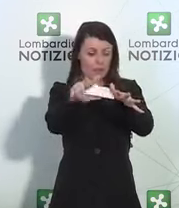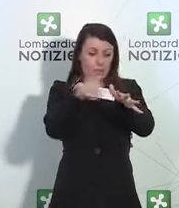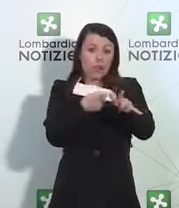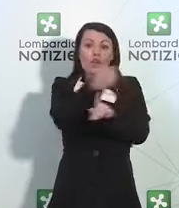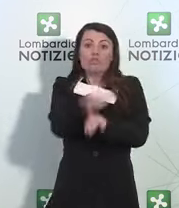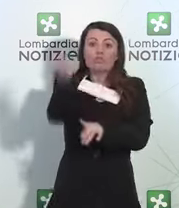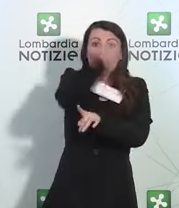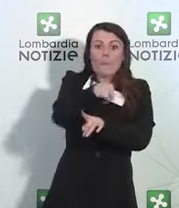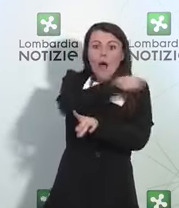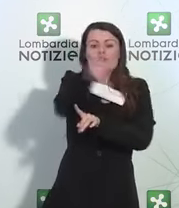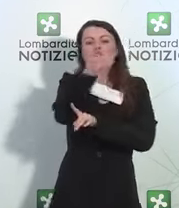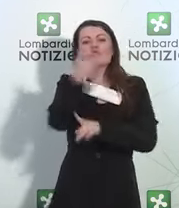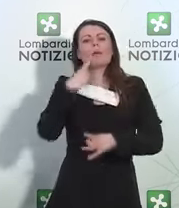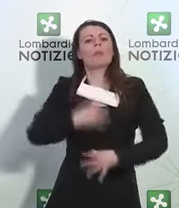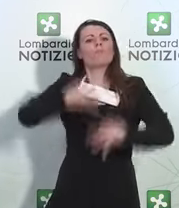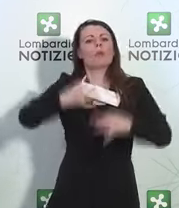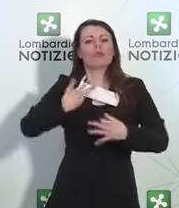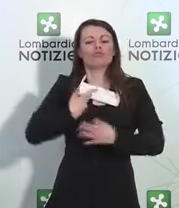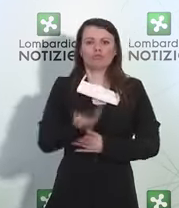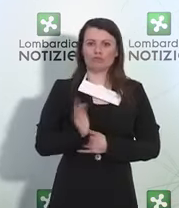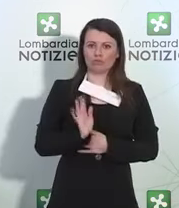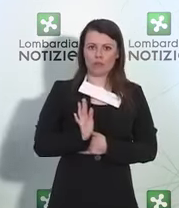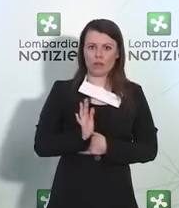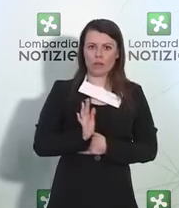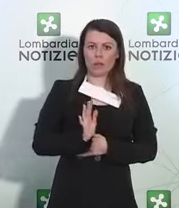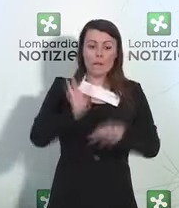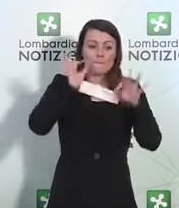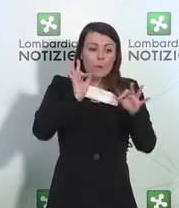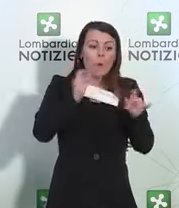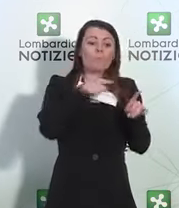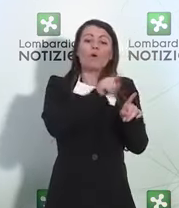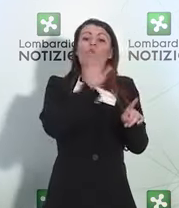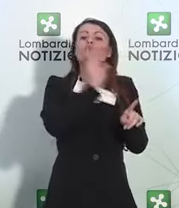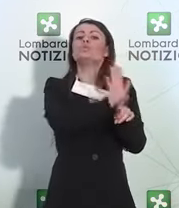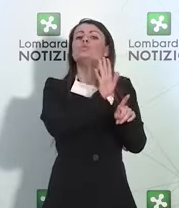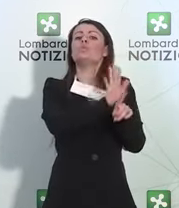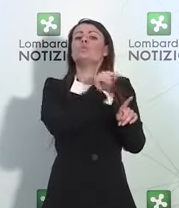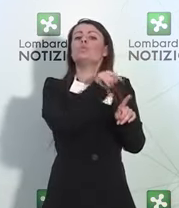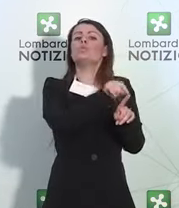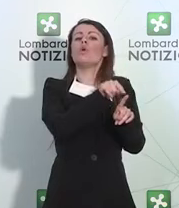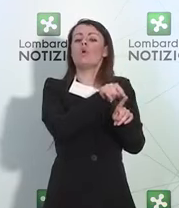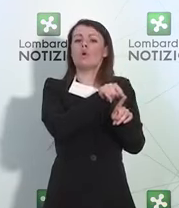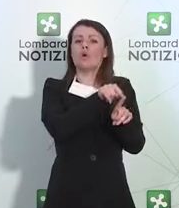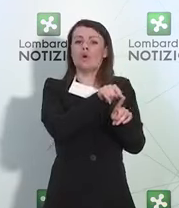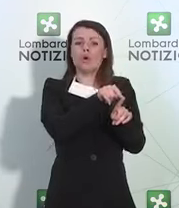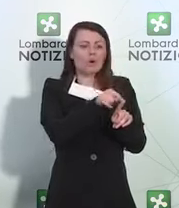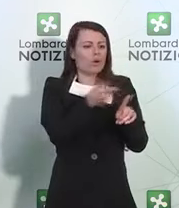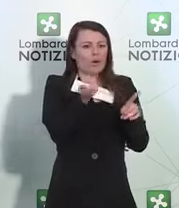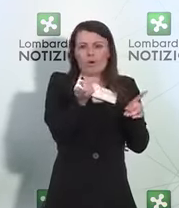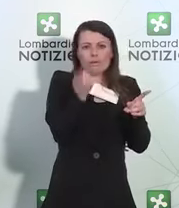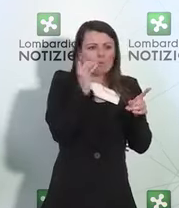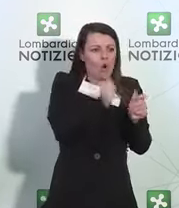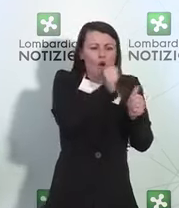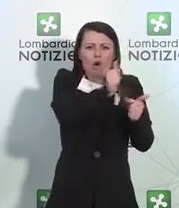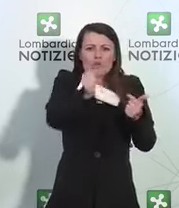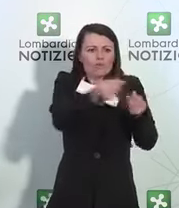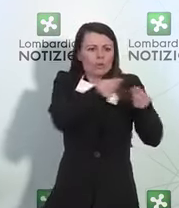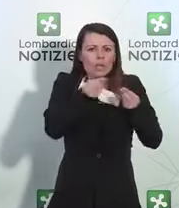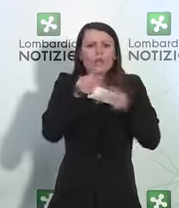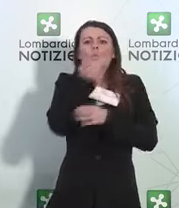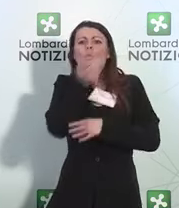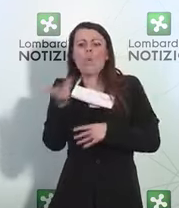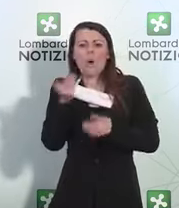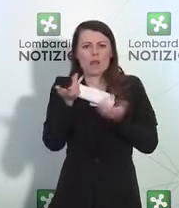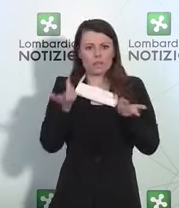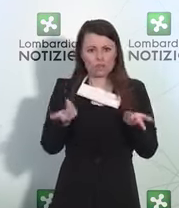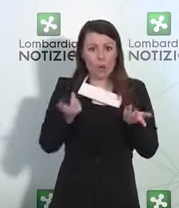quante l'importo a quella e l'entità delle delle singole necessità che poi non dobbiamo dimenticare che noi parliamo